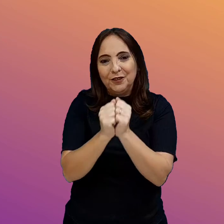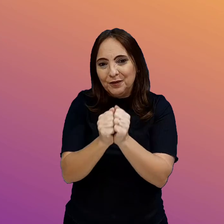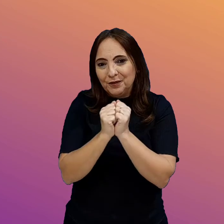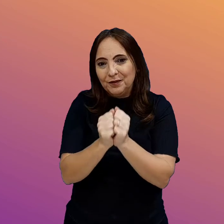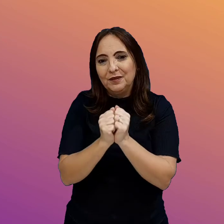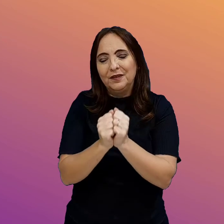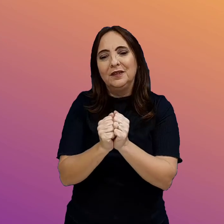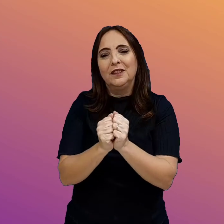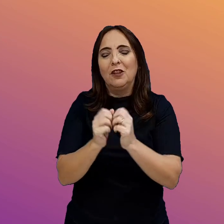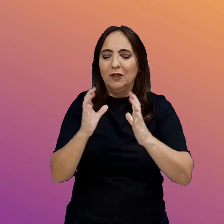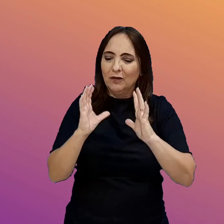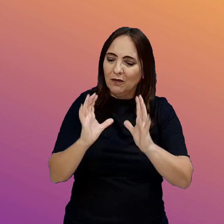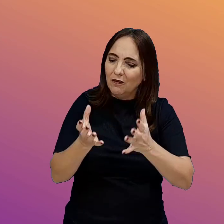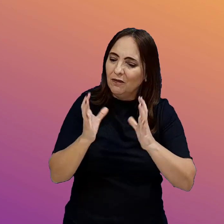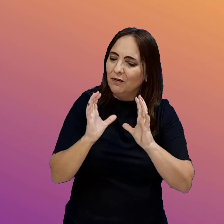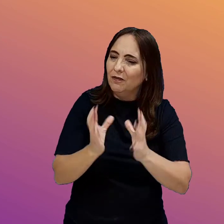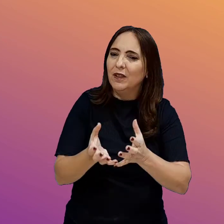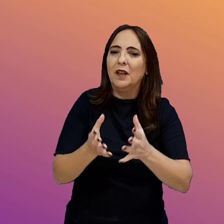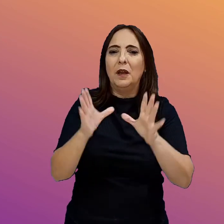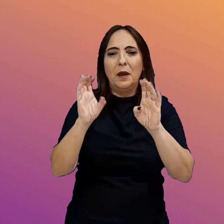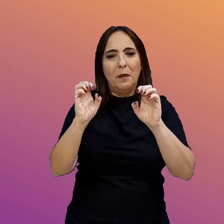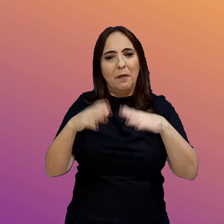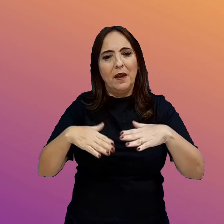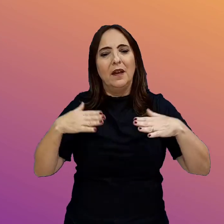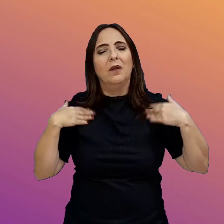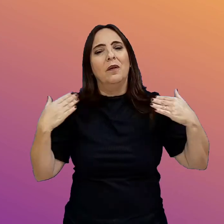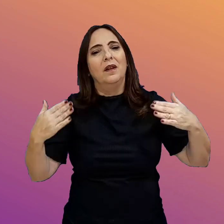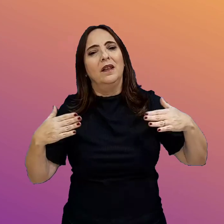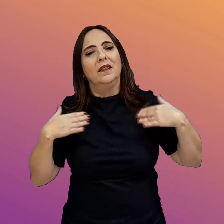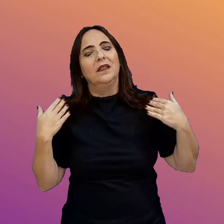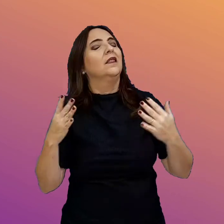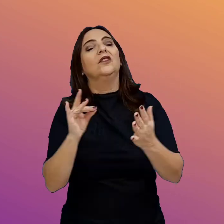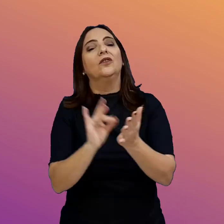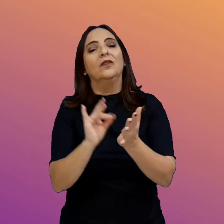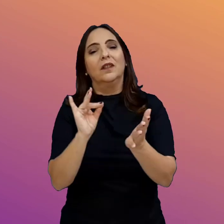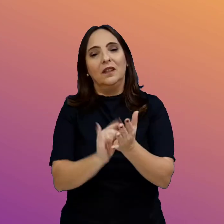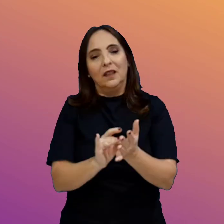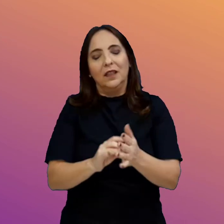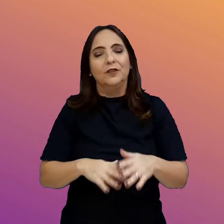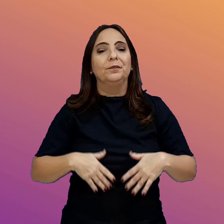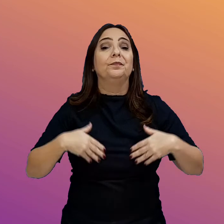gente conviver assim, com alegria. Então,